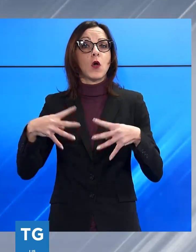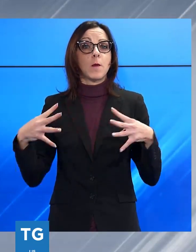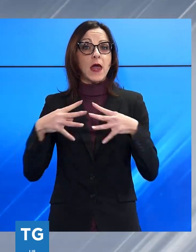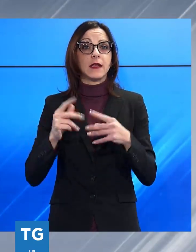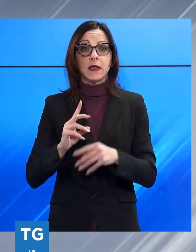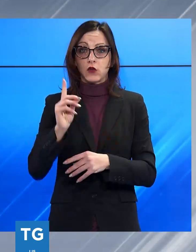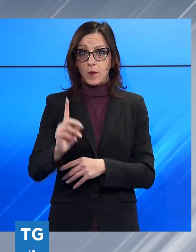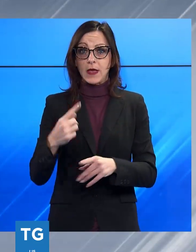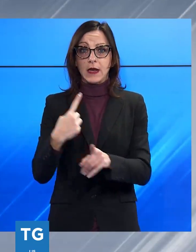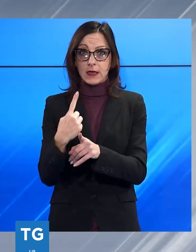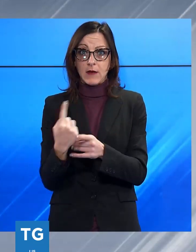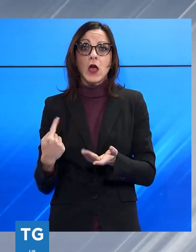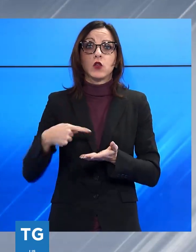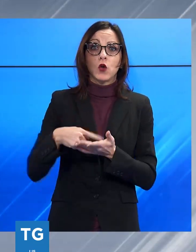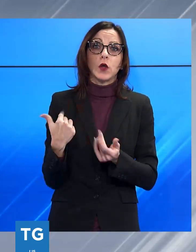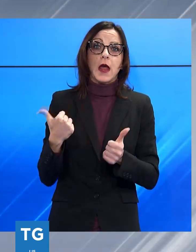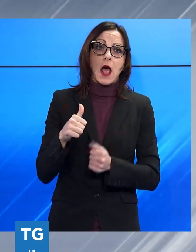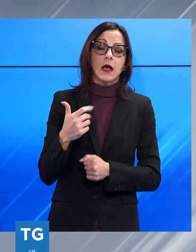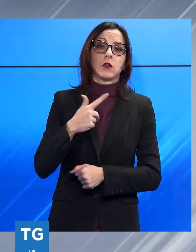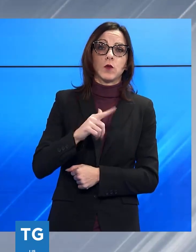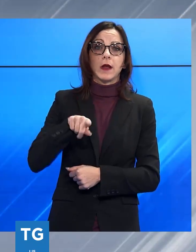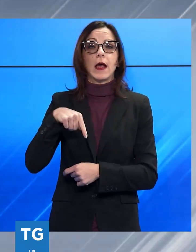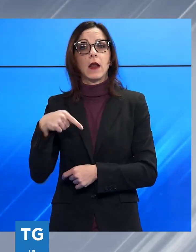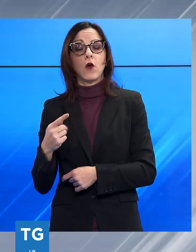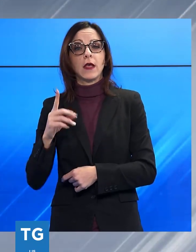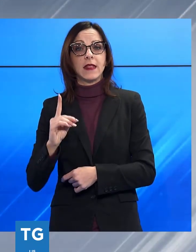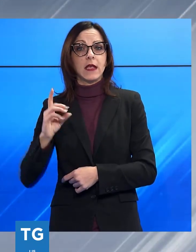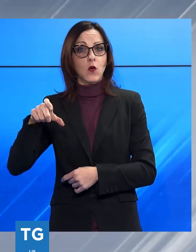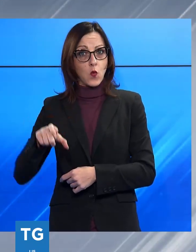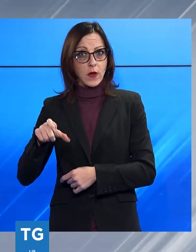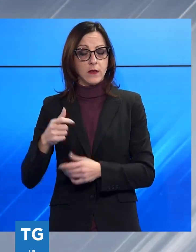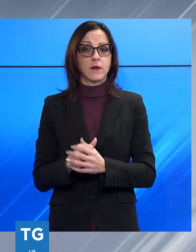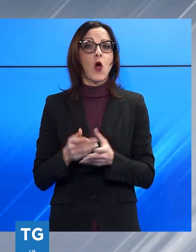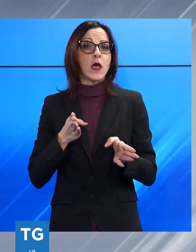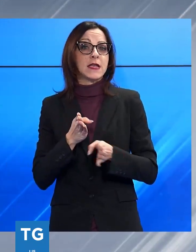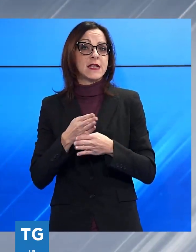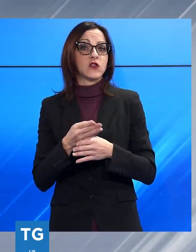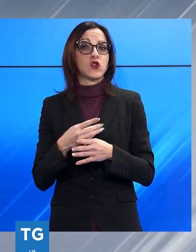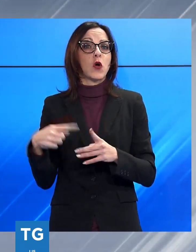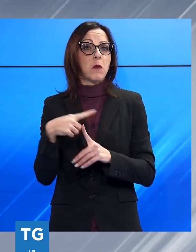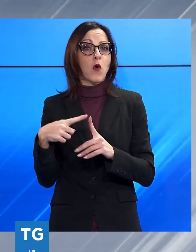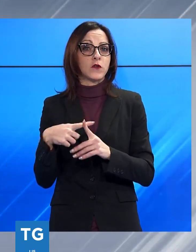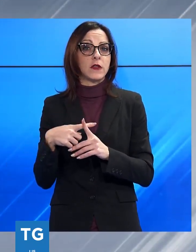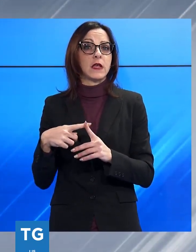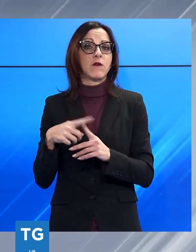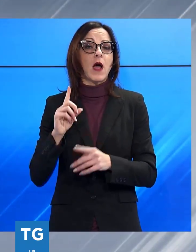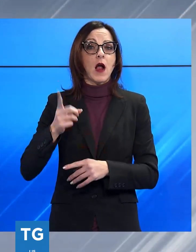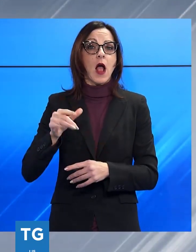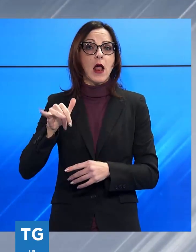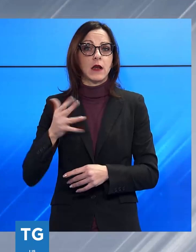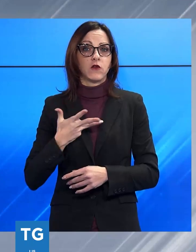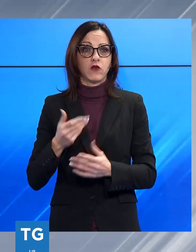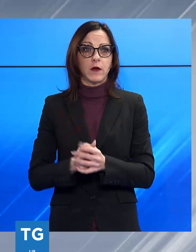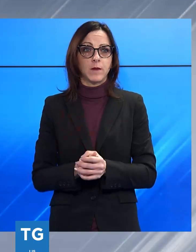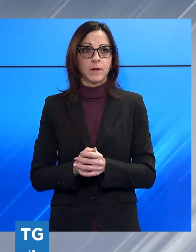di Quinzio tradizione favorevole a Romeo Jack Galli nottolinea Volpiano arriva la